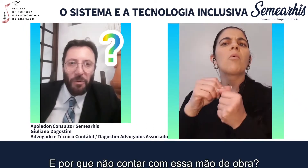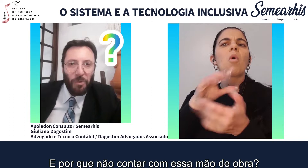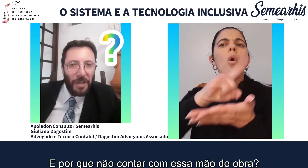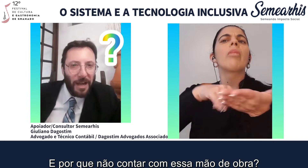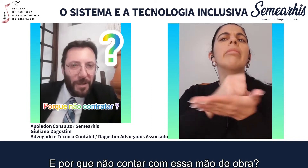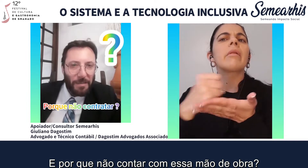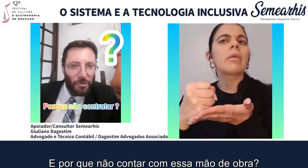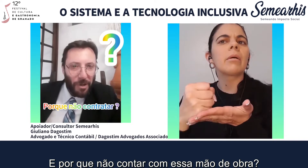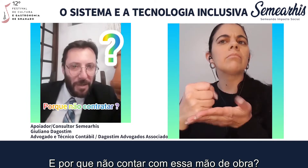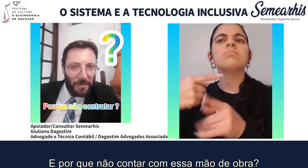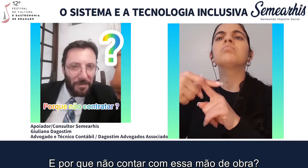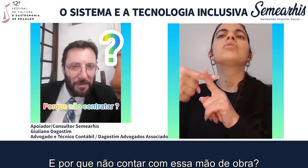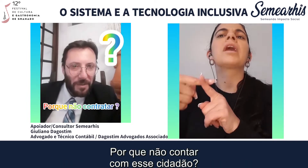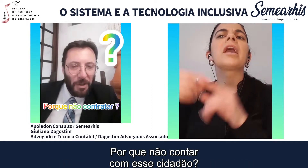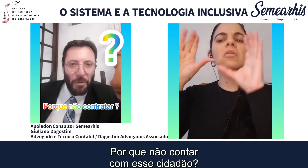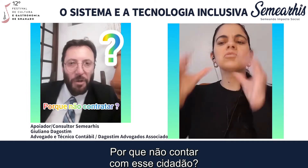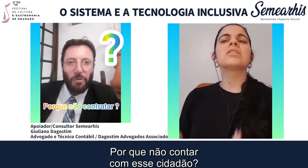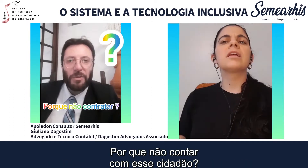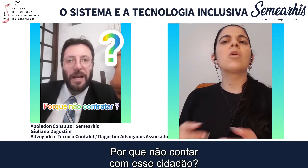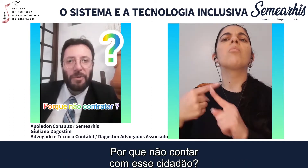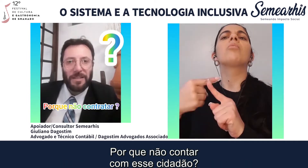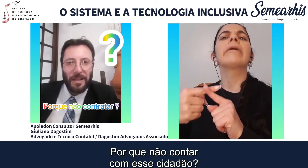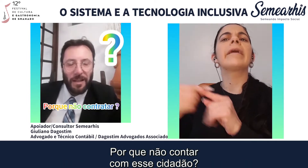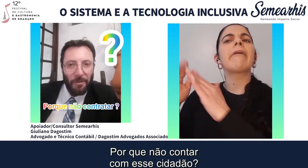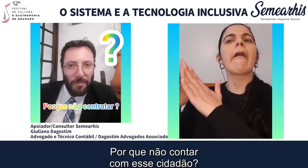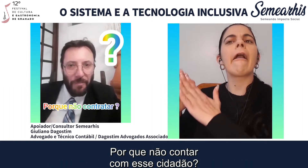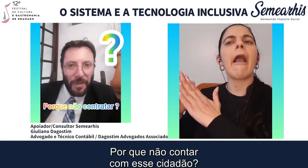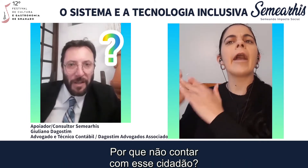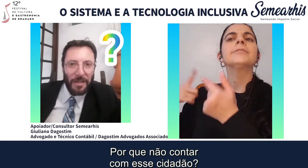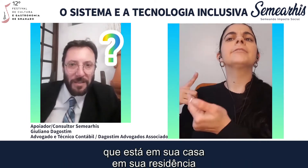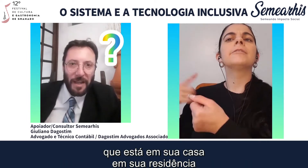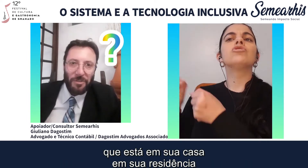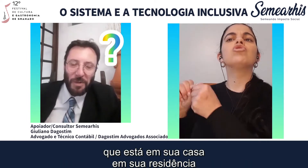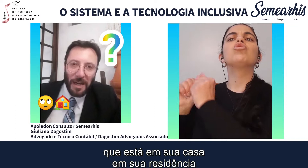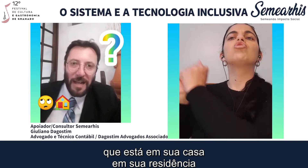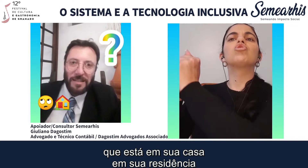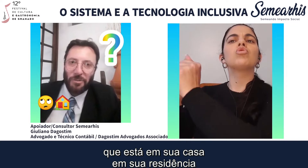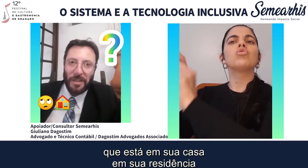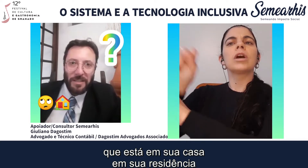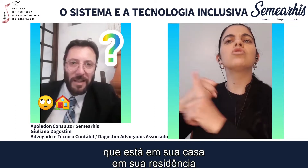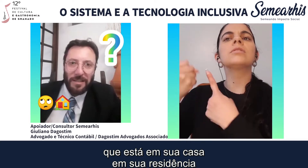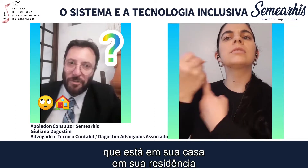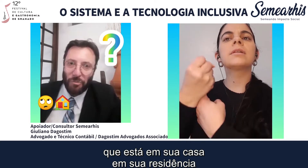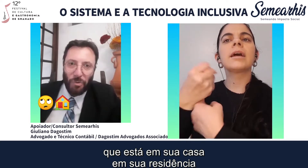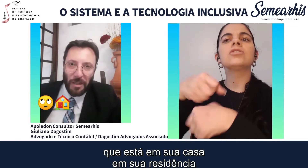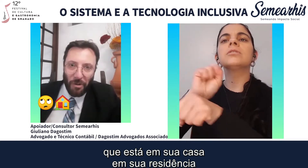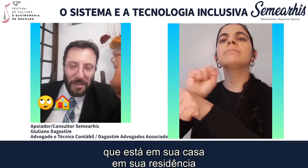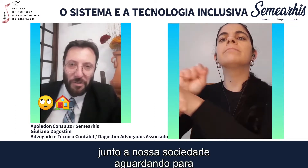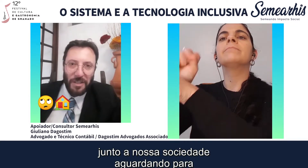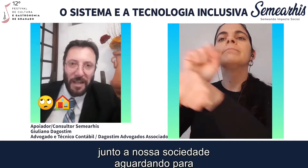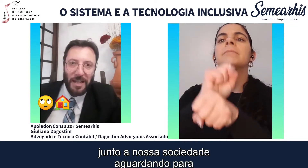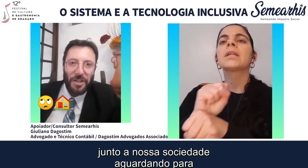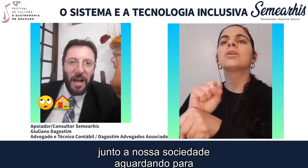Por que não contar com essa mão de obra? Por que não contar com esse cidadão que está em sua casa, em sua residência, junto à